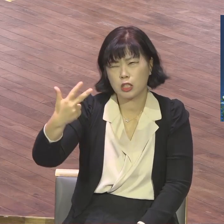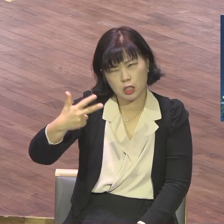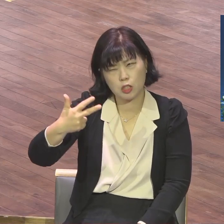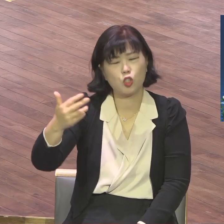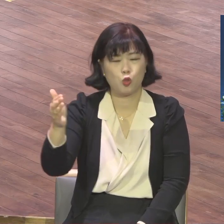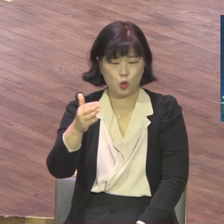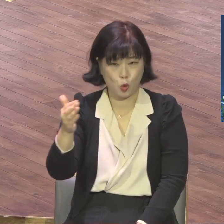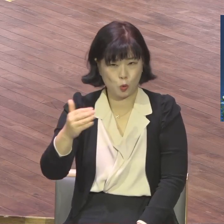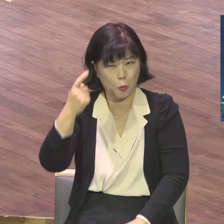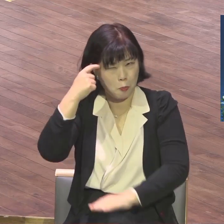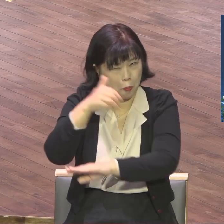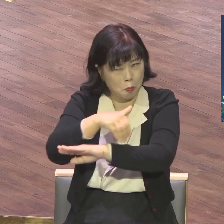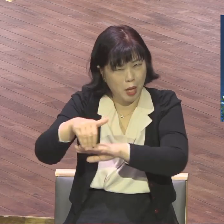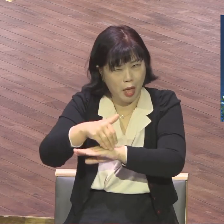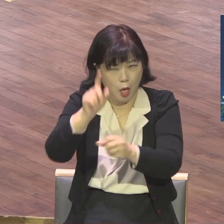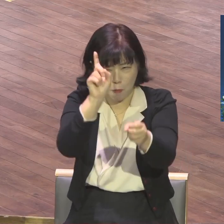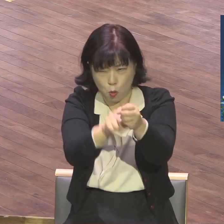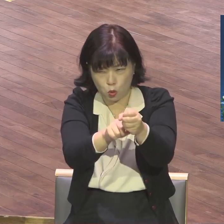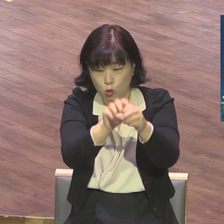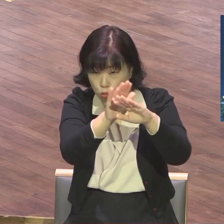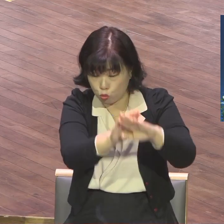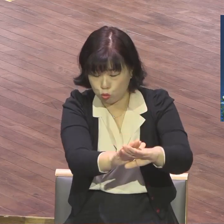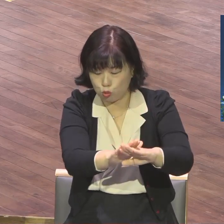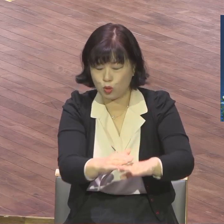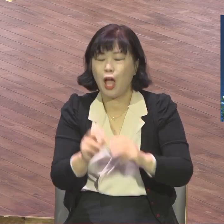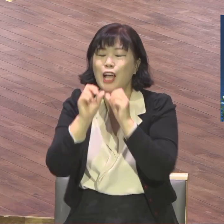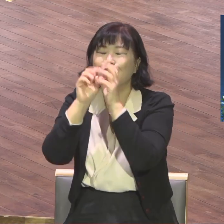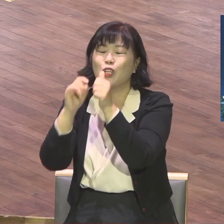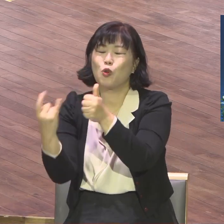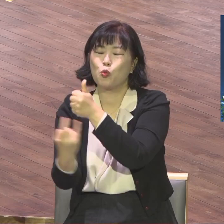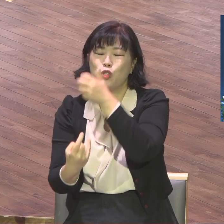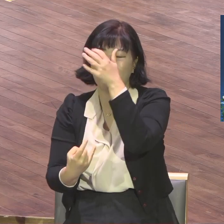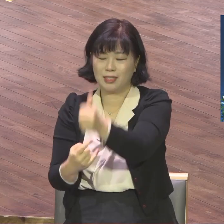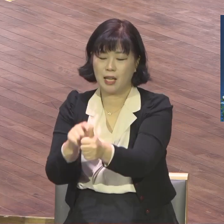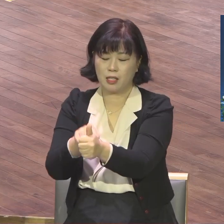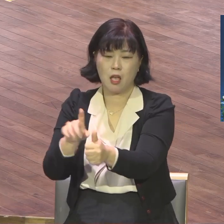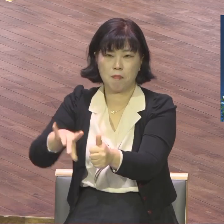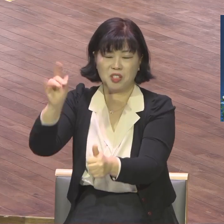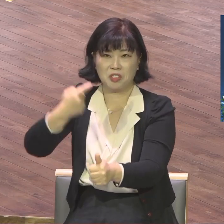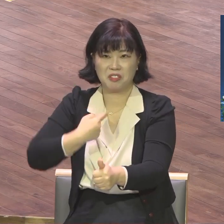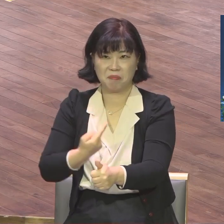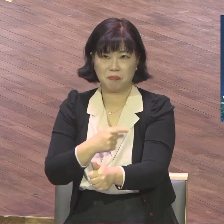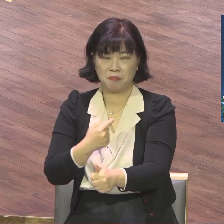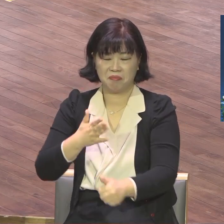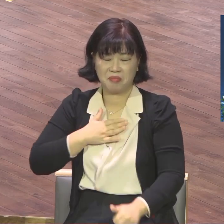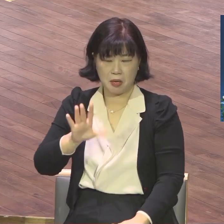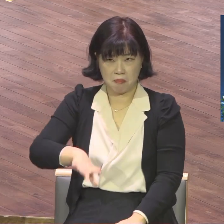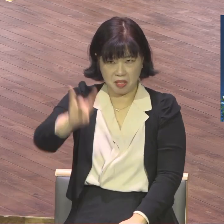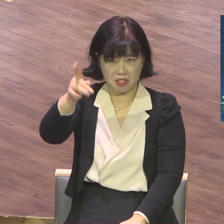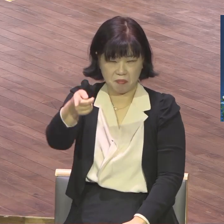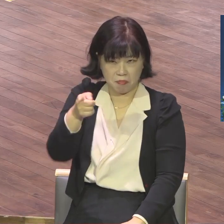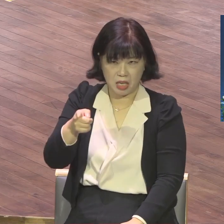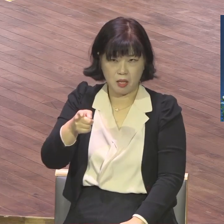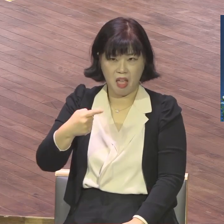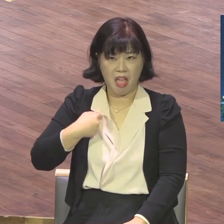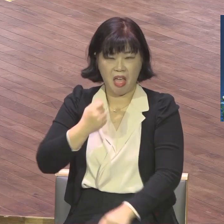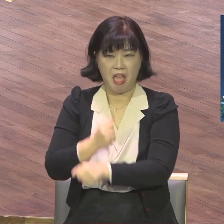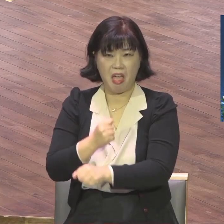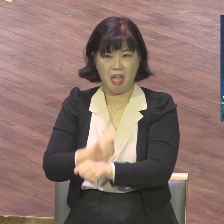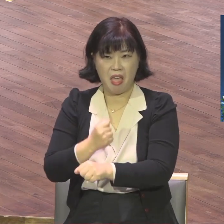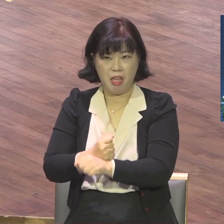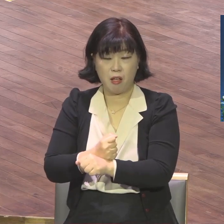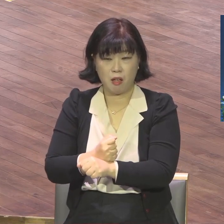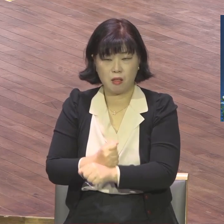23만 7천에서 237이니까 그렇게 가서 하는데, 청구자를 헌신하겠다. 그런데 보고서 보고, 아이고 주여, 나도